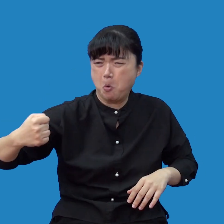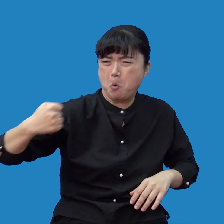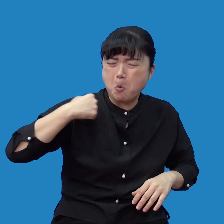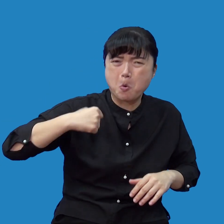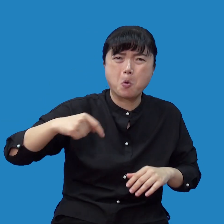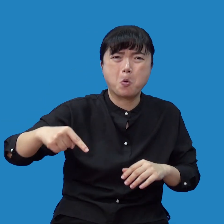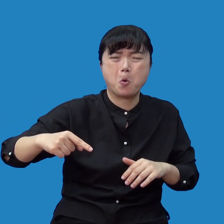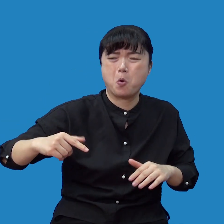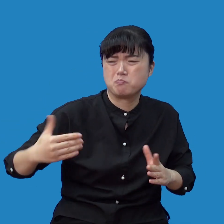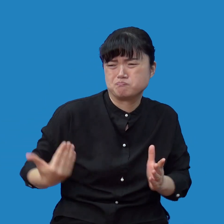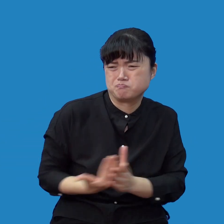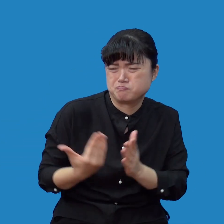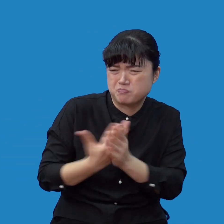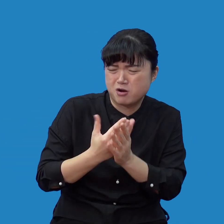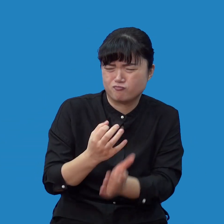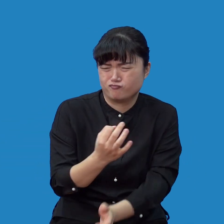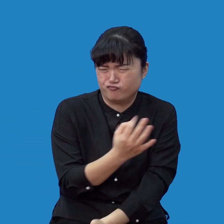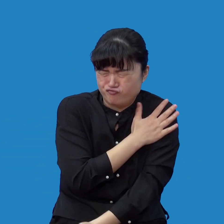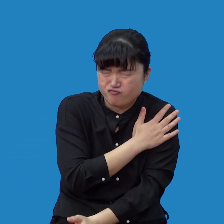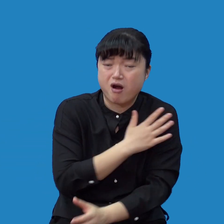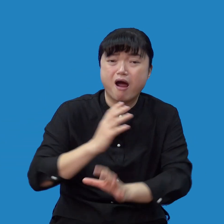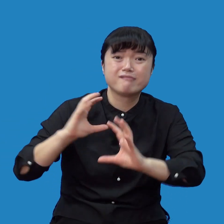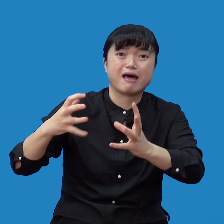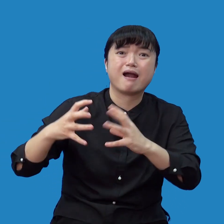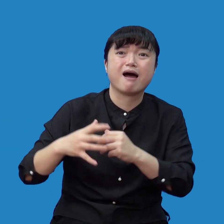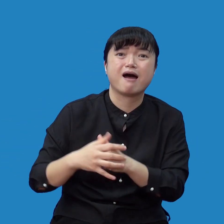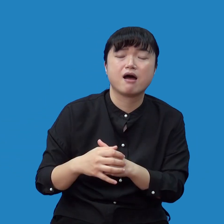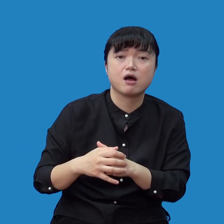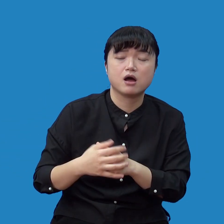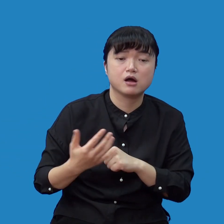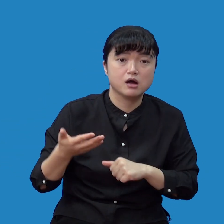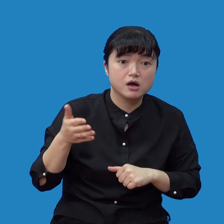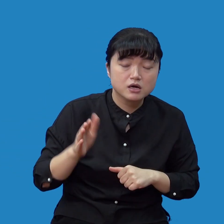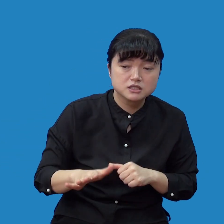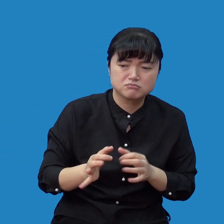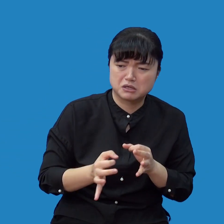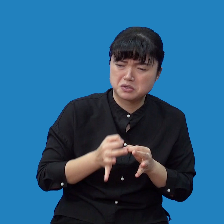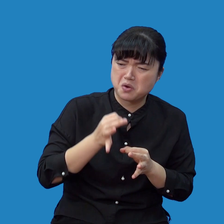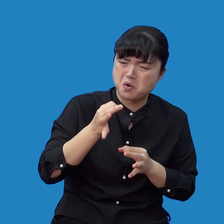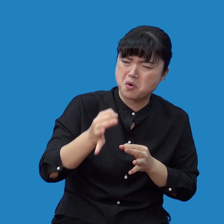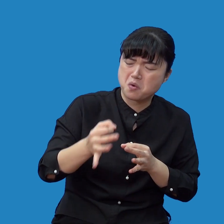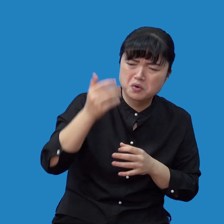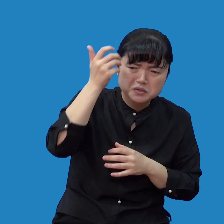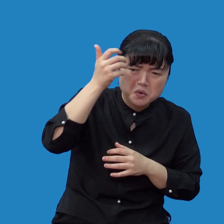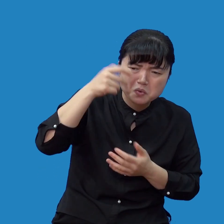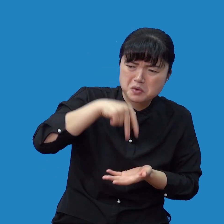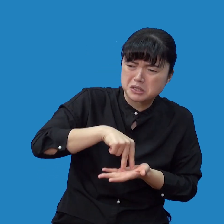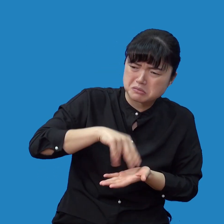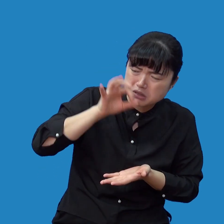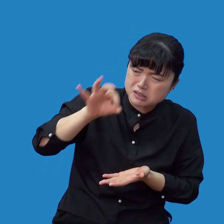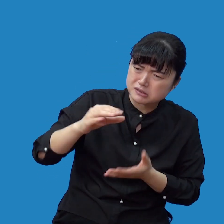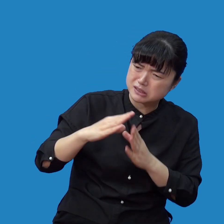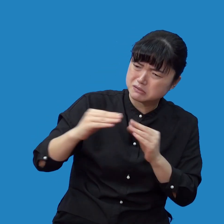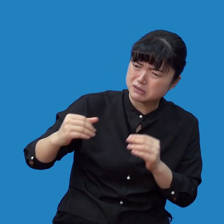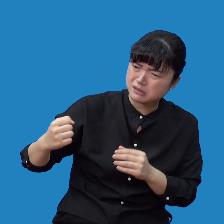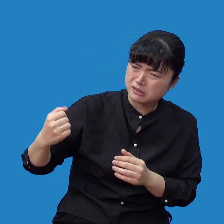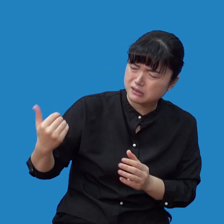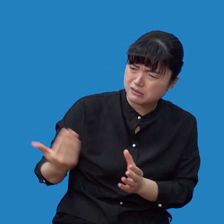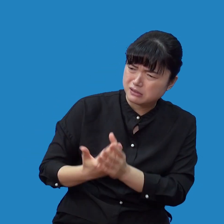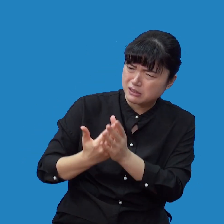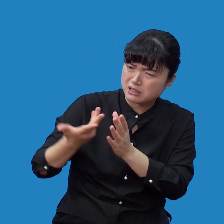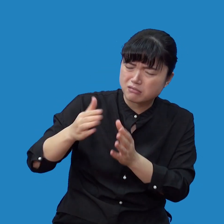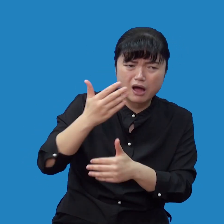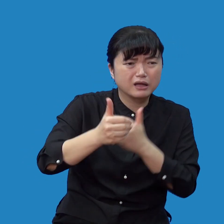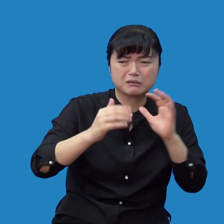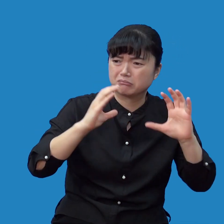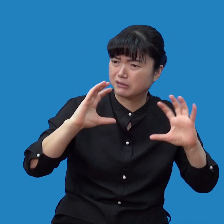권력을 자랑하던 제국이었습니다. 하지만 영혼의 관점에서 보면 이집트가 아무리 대단해도 하나님 나라와 비교할 바가